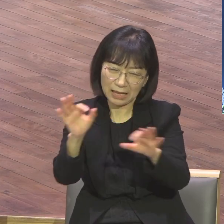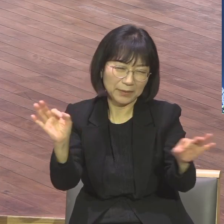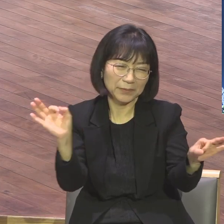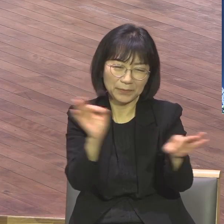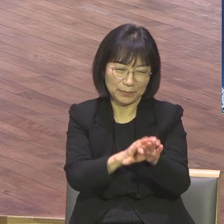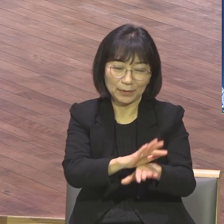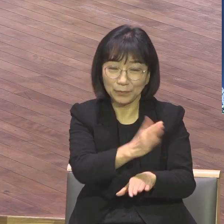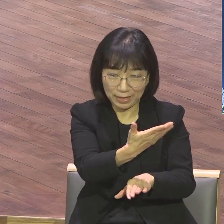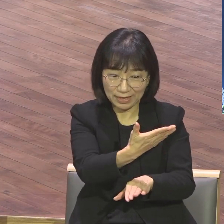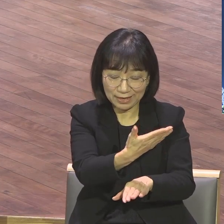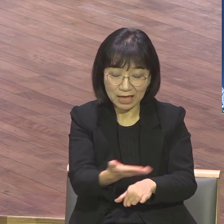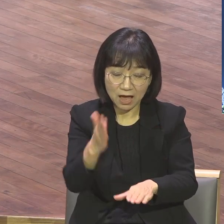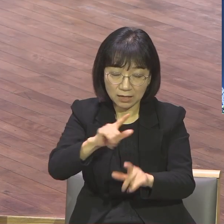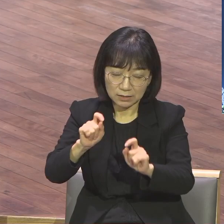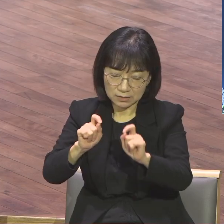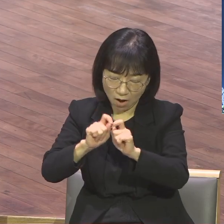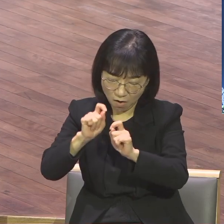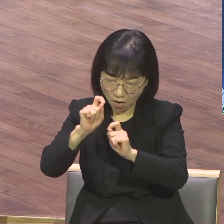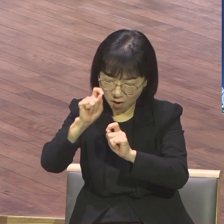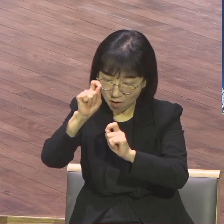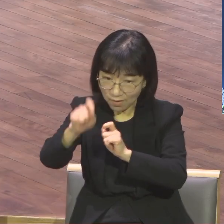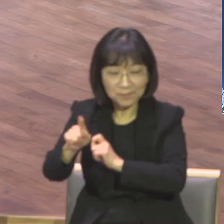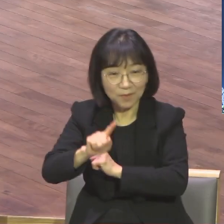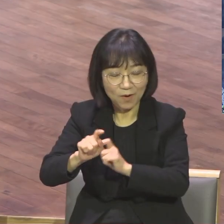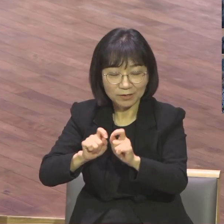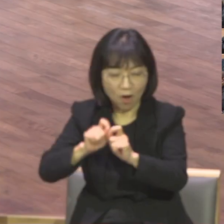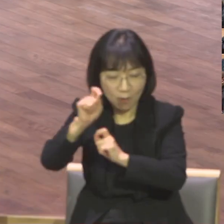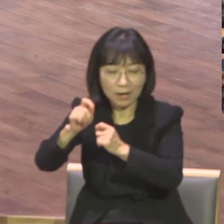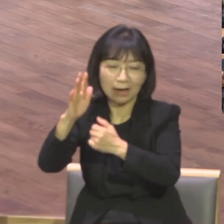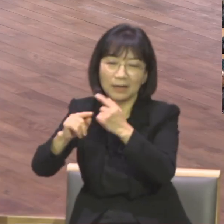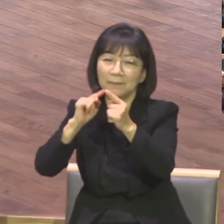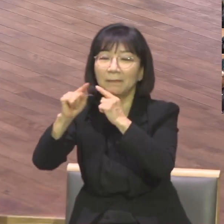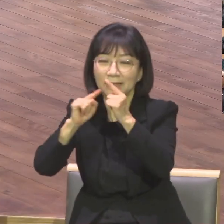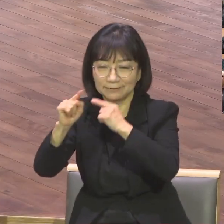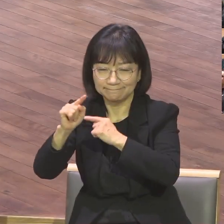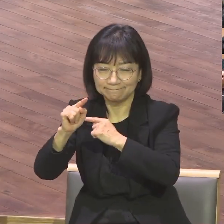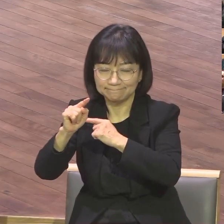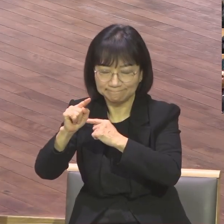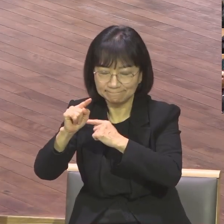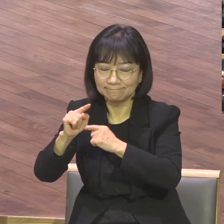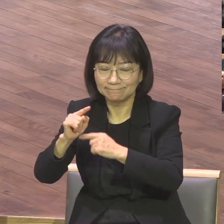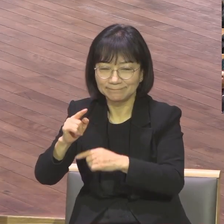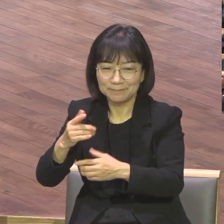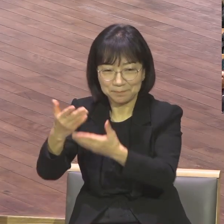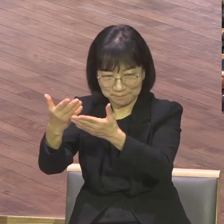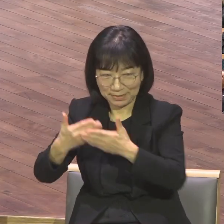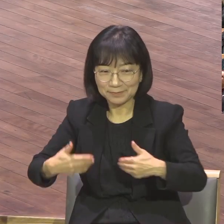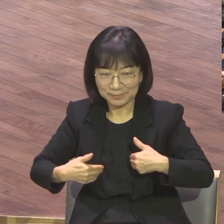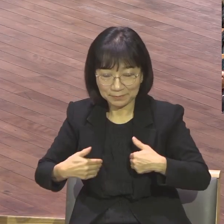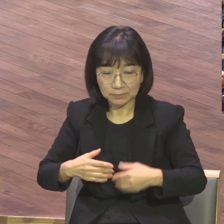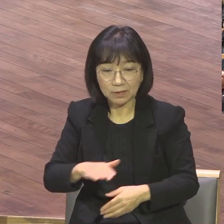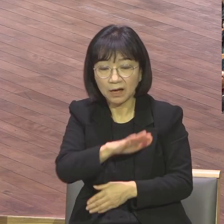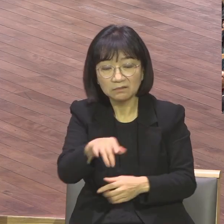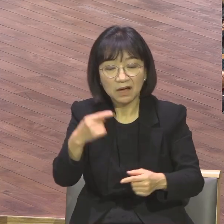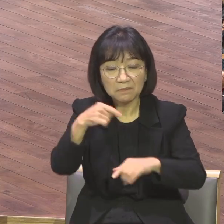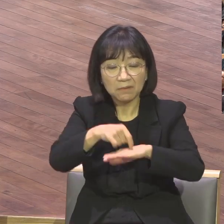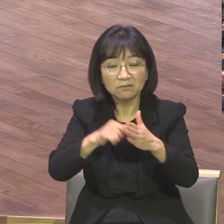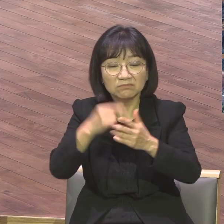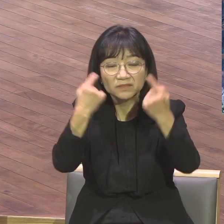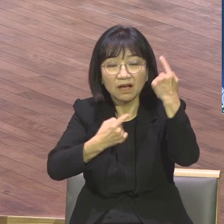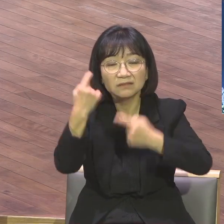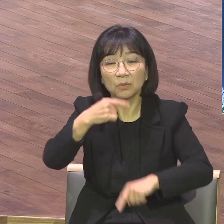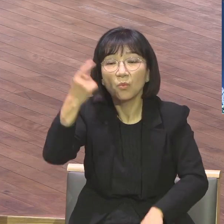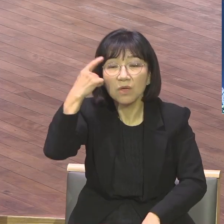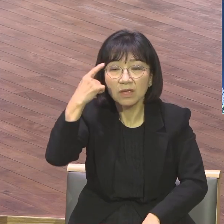영원한 것을 바라볼 수 있는 믿음의 눈 여시기 바랍니다. 왜 상처받습니까? 왜 시험됩니까? 왜 낙심합니까?